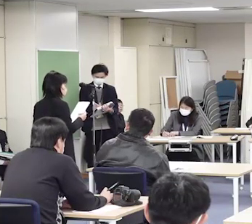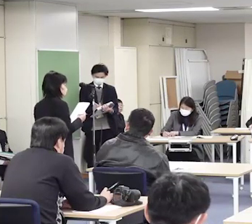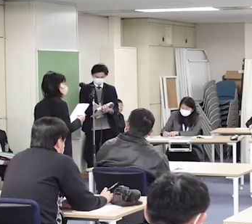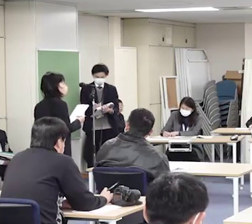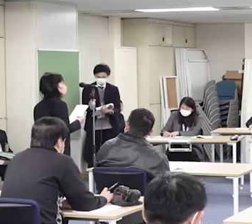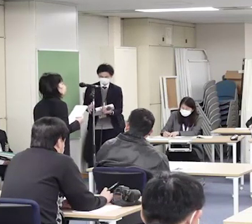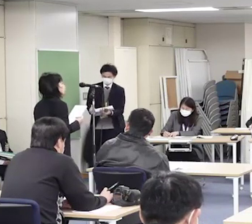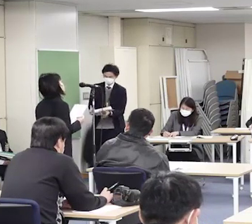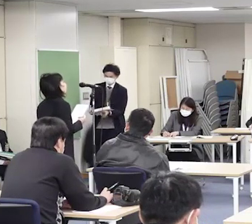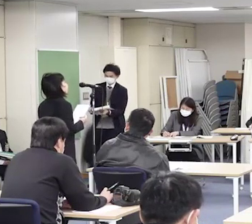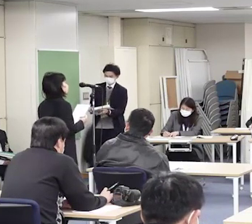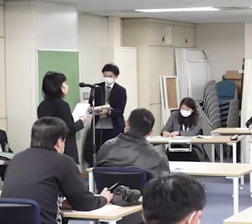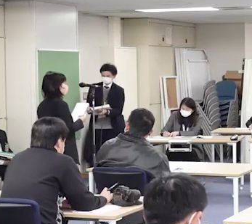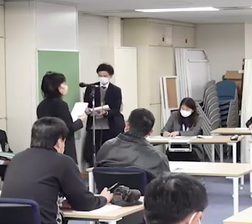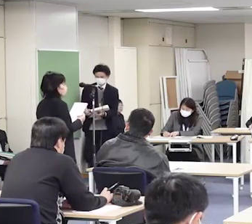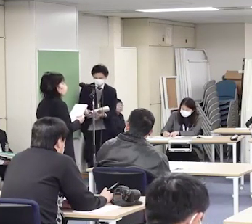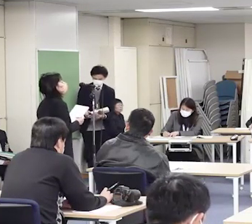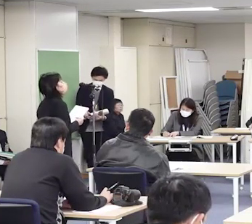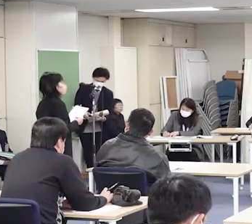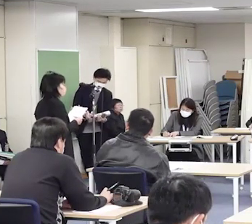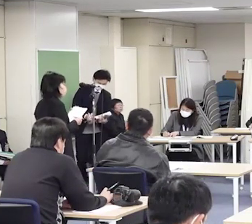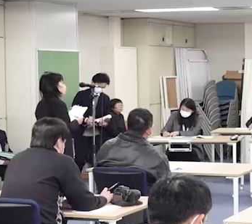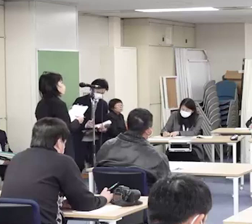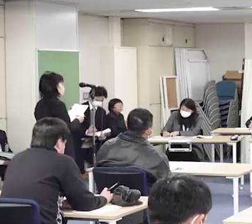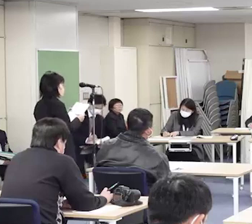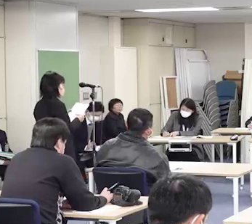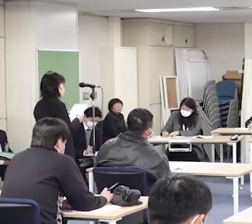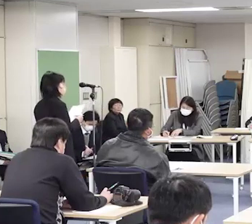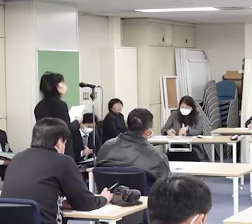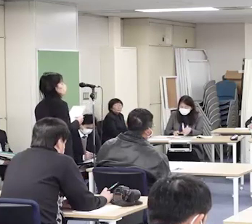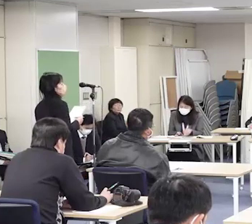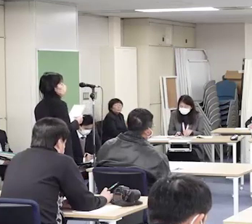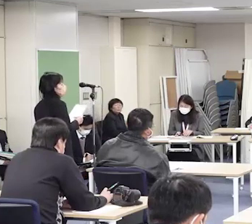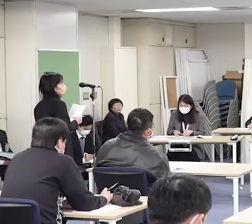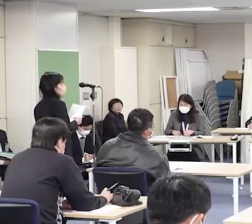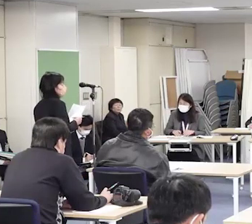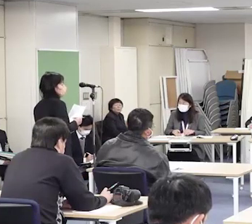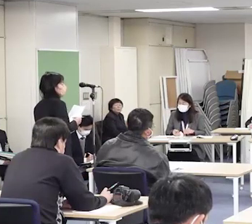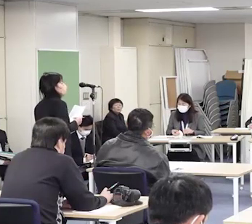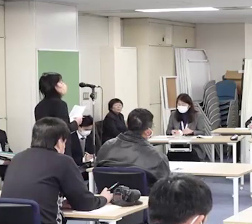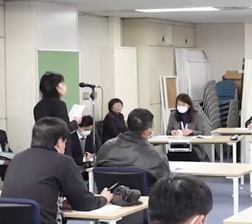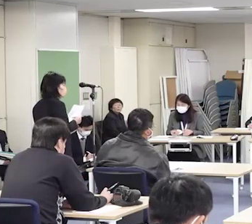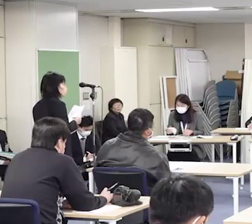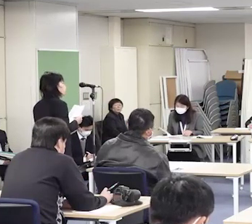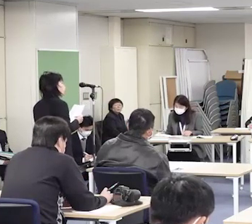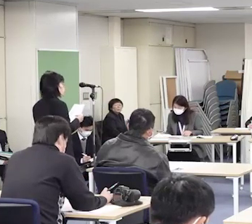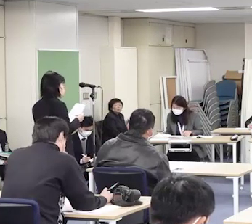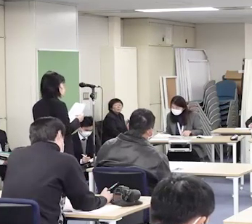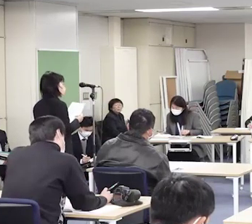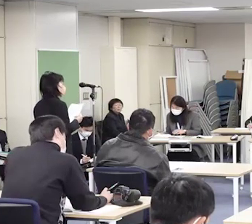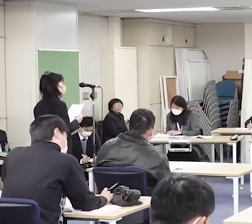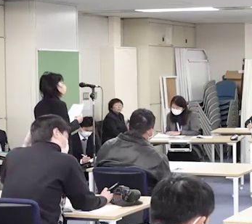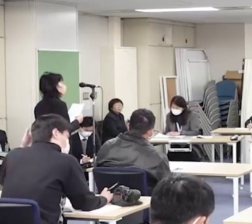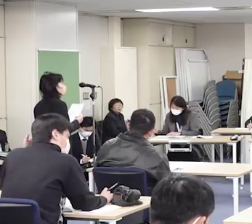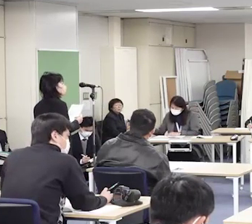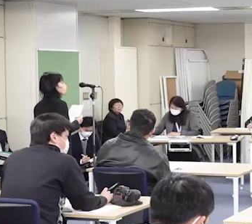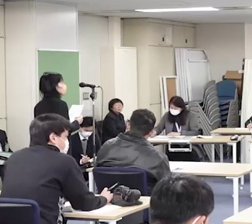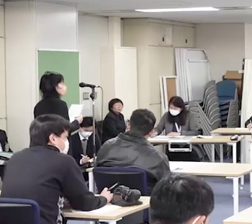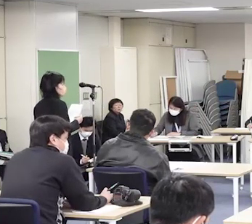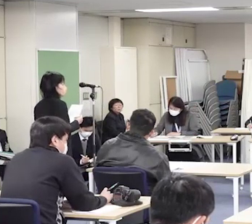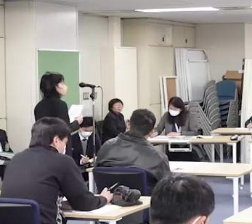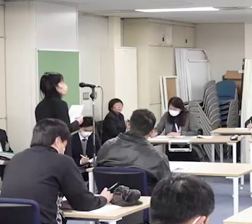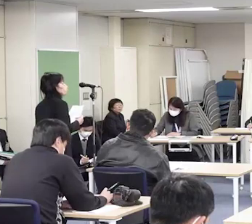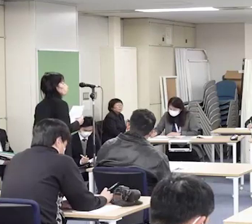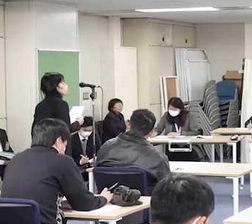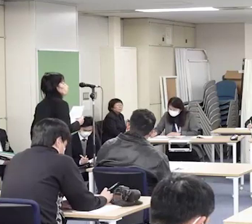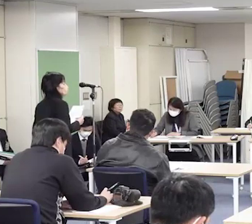あの立ち入り検査をすでに行っているということなんですけれども、まずその件に関して市長の、まあ、受け止めと、今後こう指導とか処分